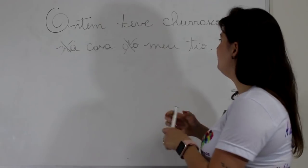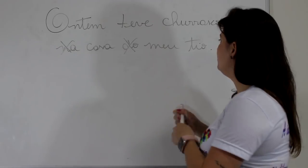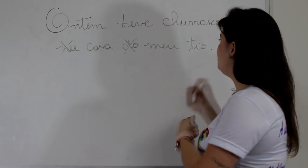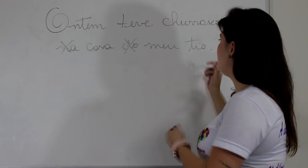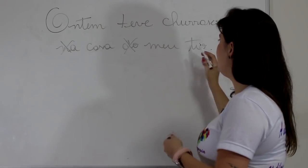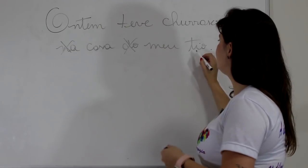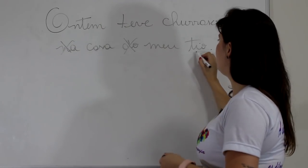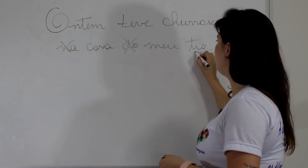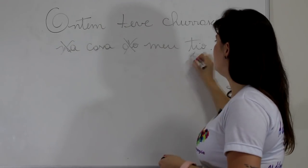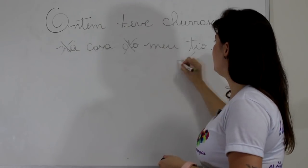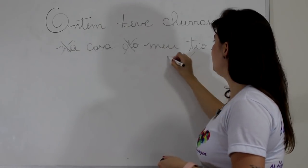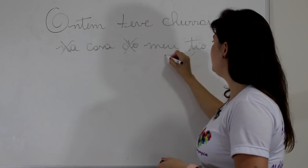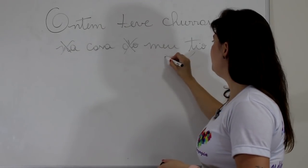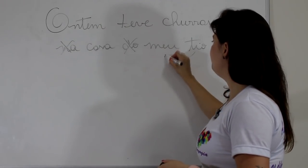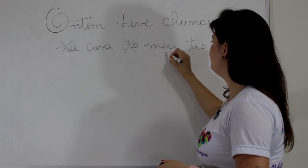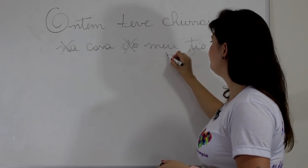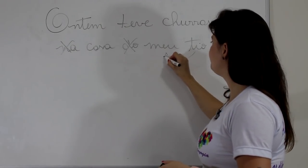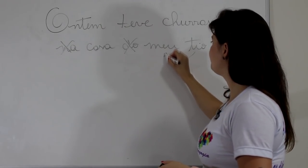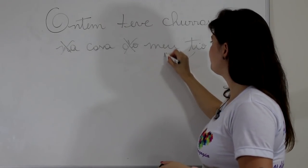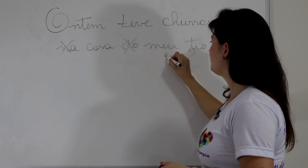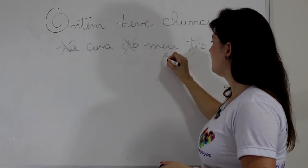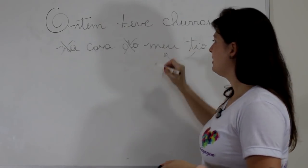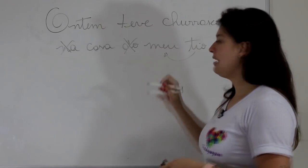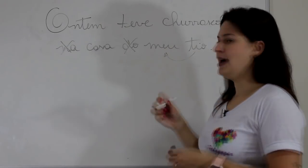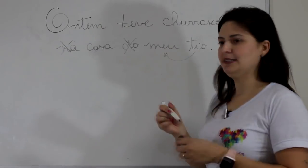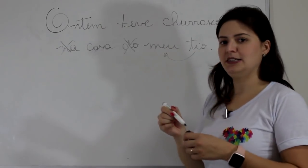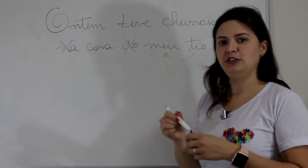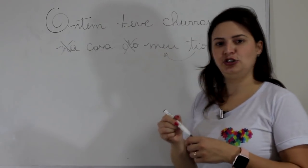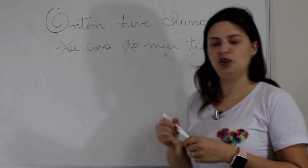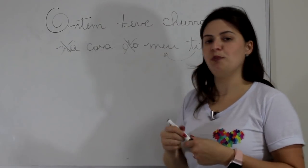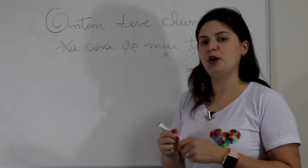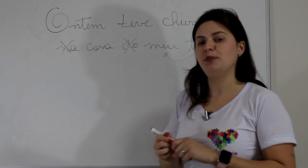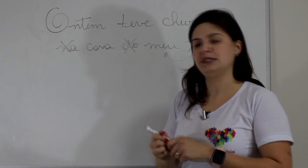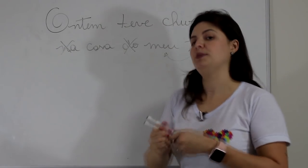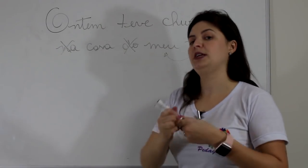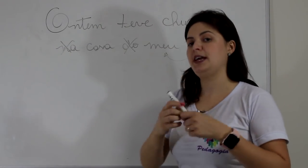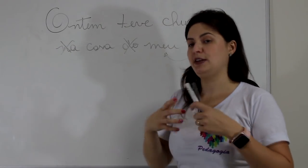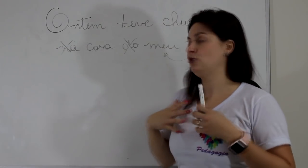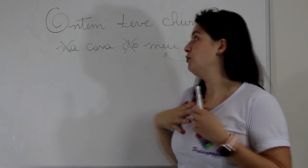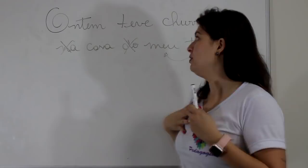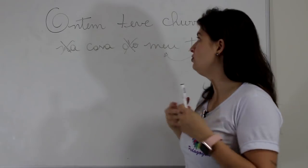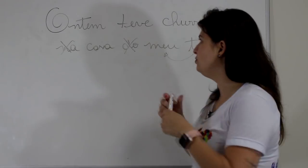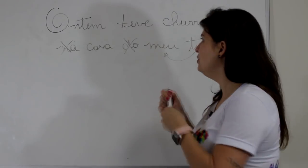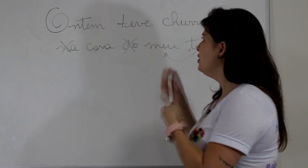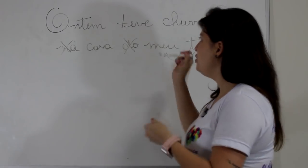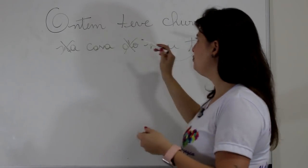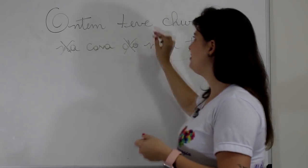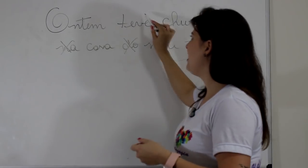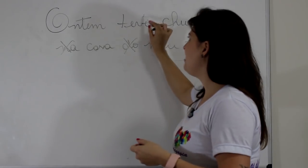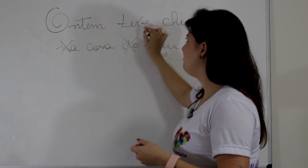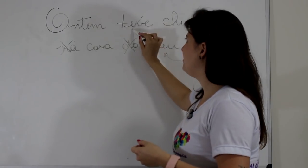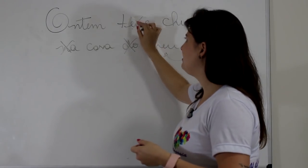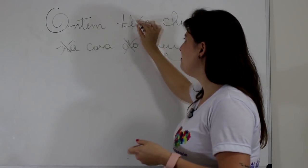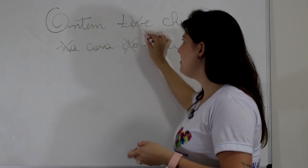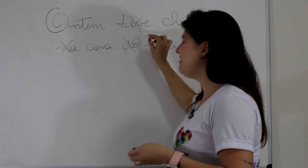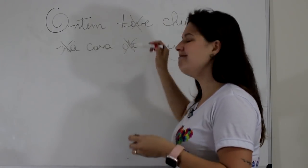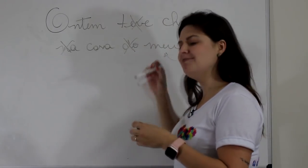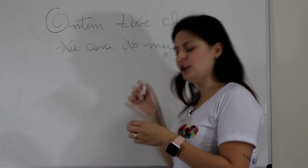vou trocar essa ordem aqui. Casa, tio meu, para eles saberem que é do meu tio. E o teve também não